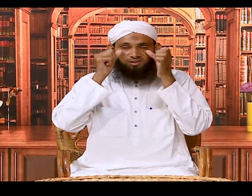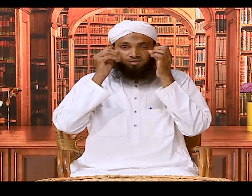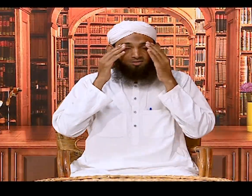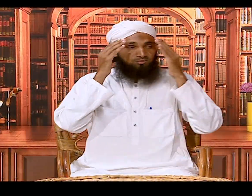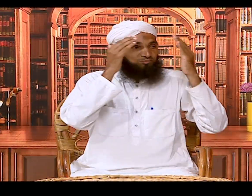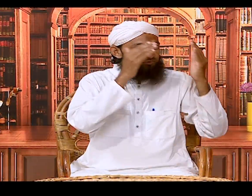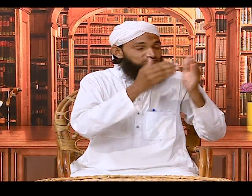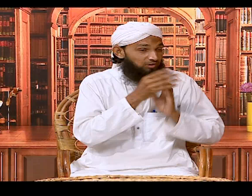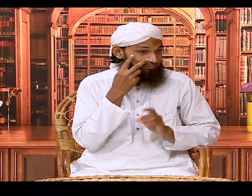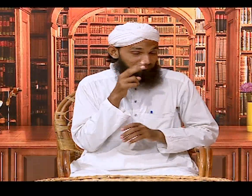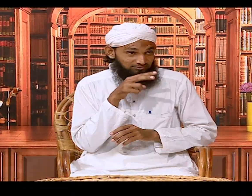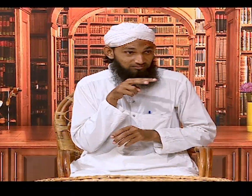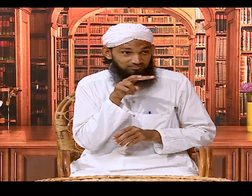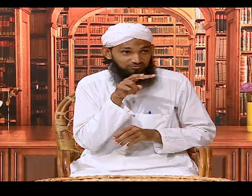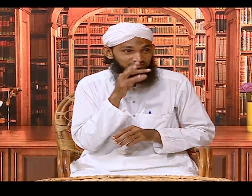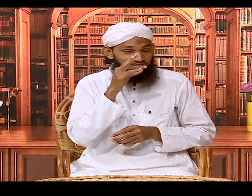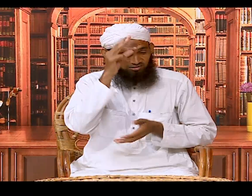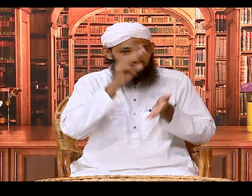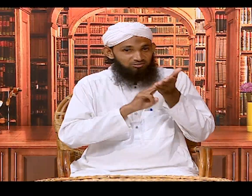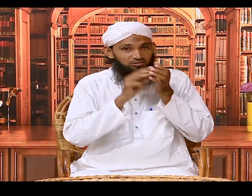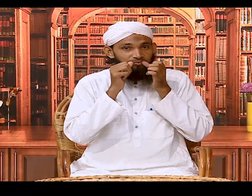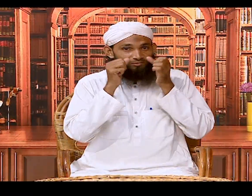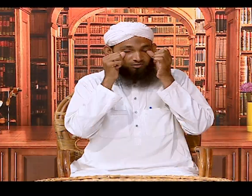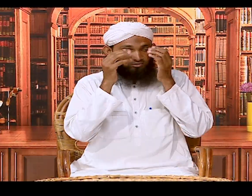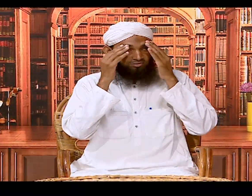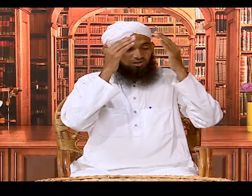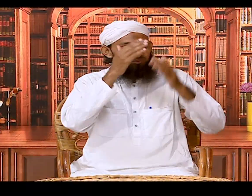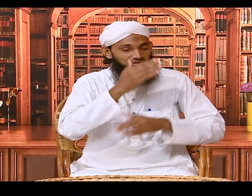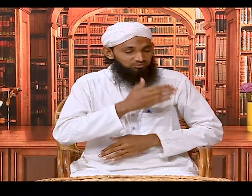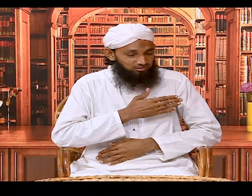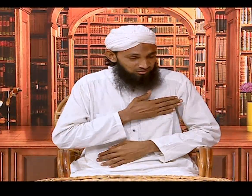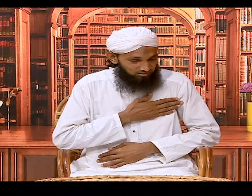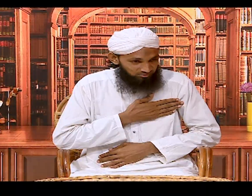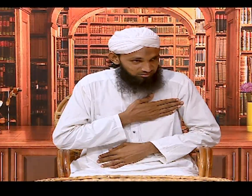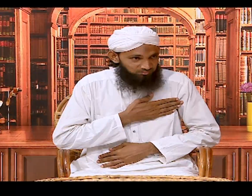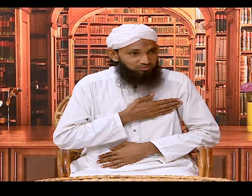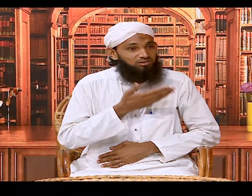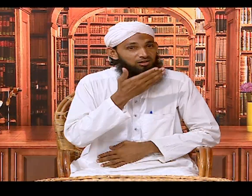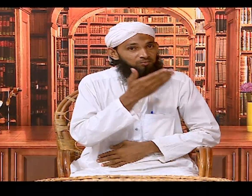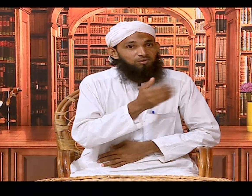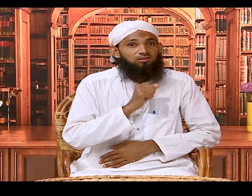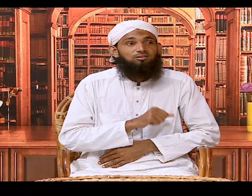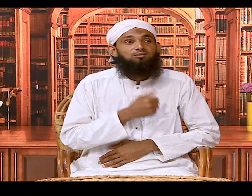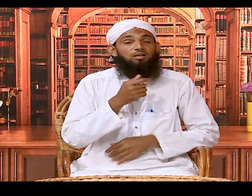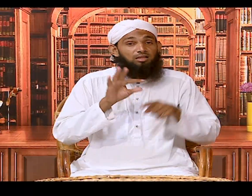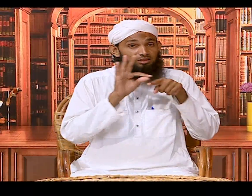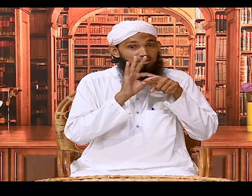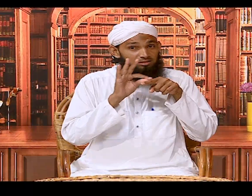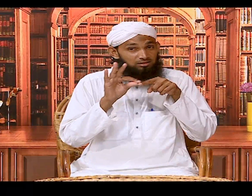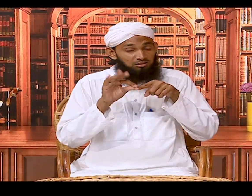علیہ وآلہ وصحبہ وسلم کو دیکھا۔ رسول اکرم نور مجسم صلی اللہ علیہ وآلہ وصحبہ وسلم رات